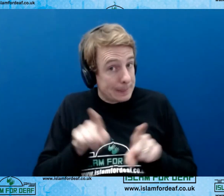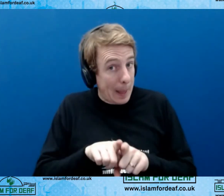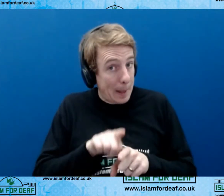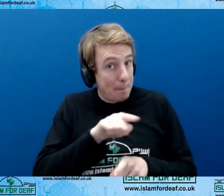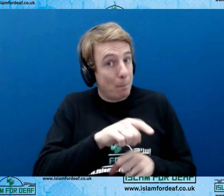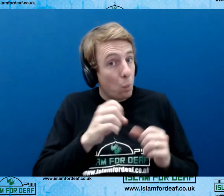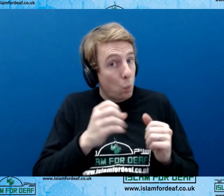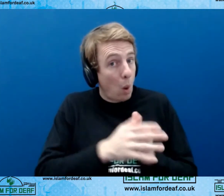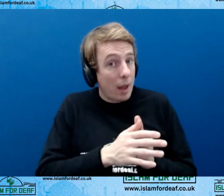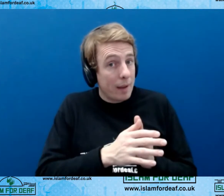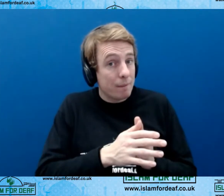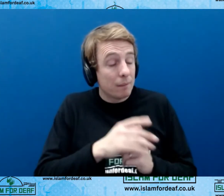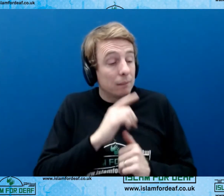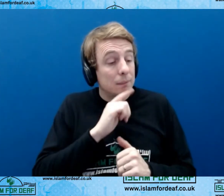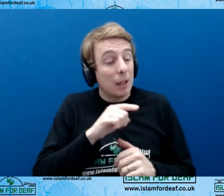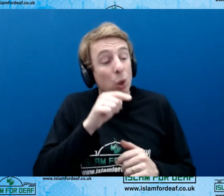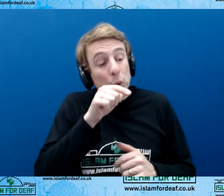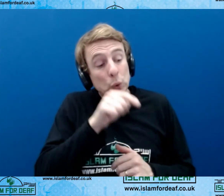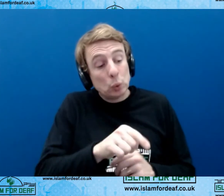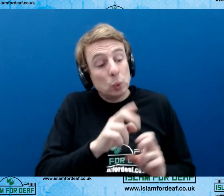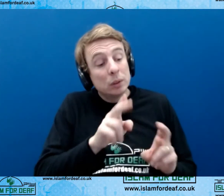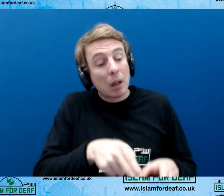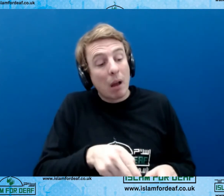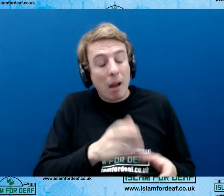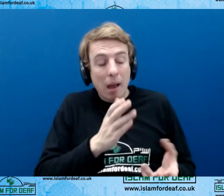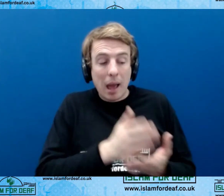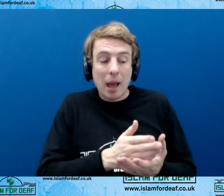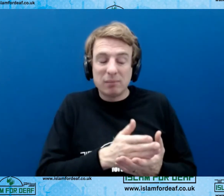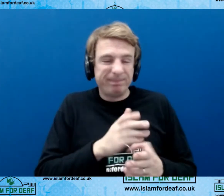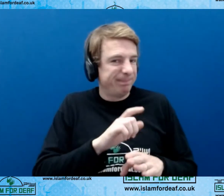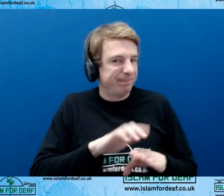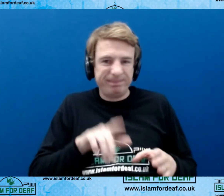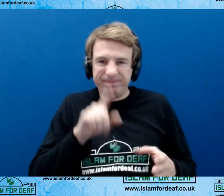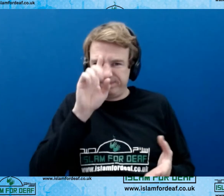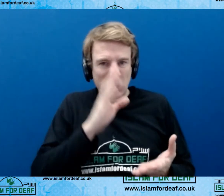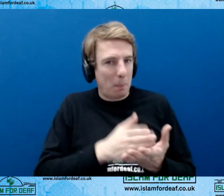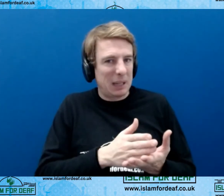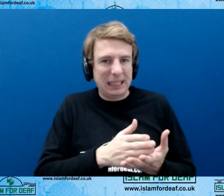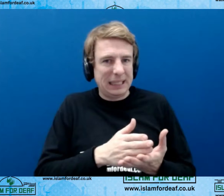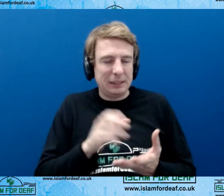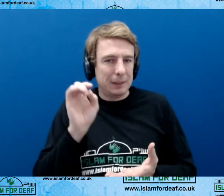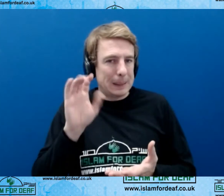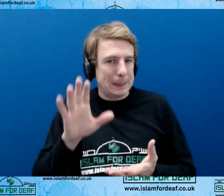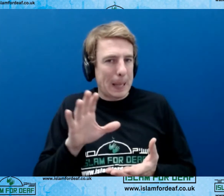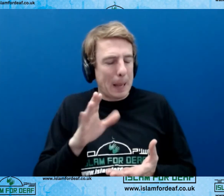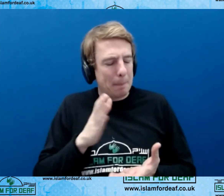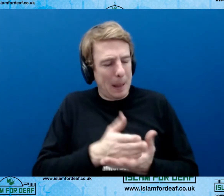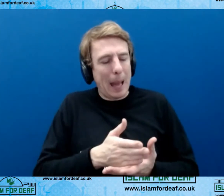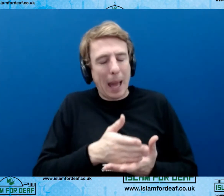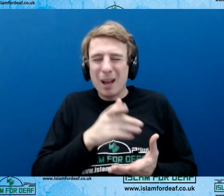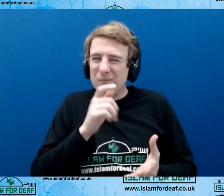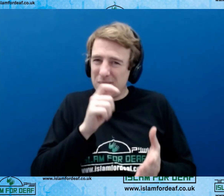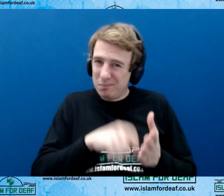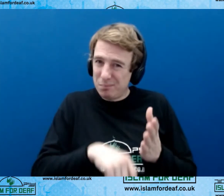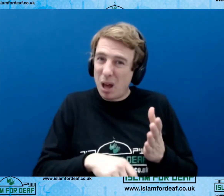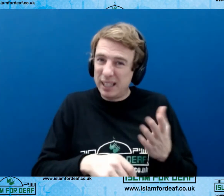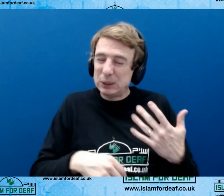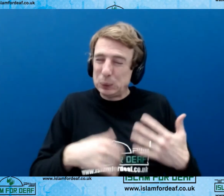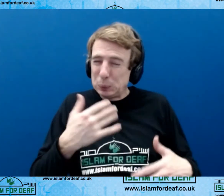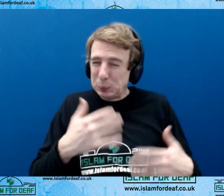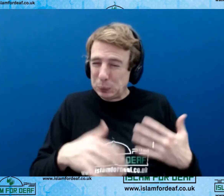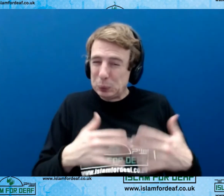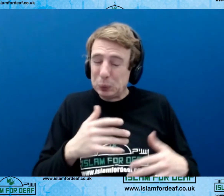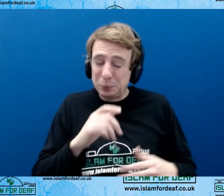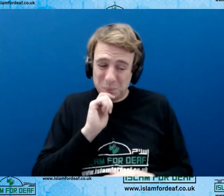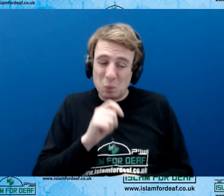disbelief and that she would be punished. وهذه السورة من علامات نبوة محمد صلى الله عليه وسلم.